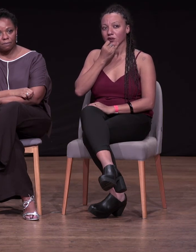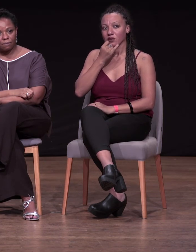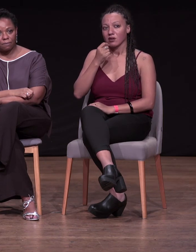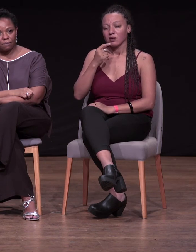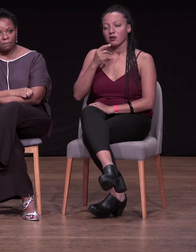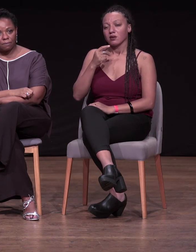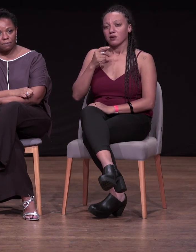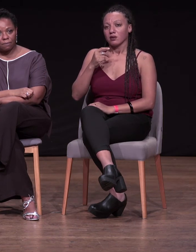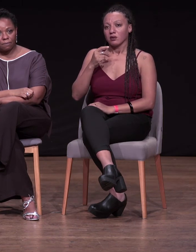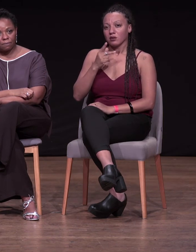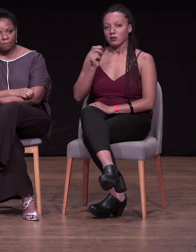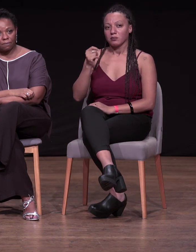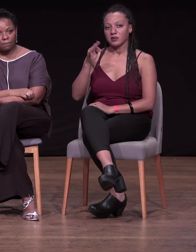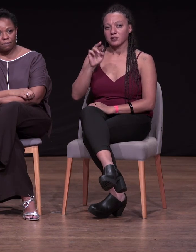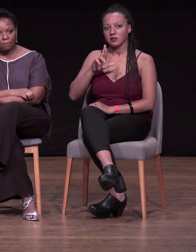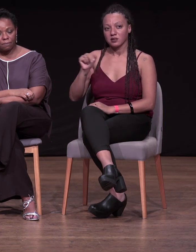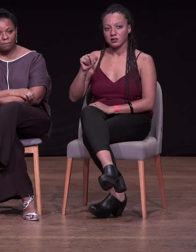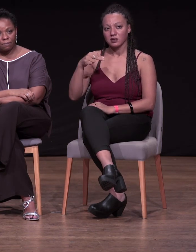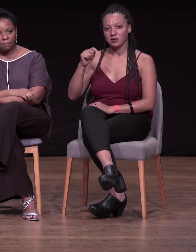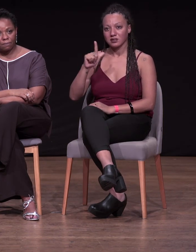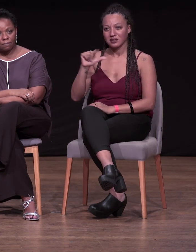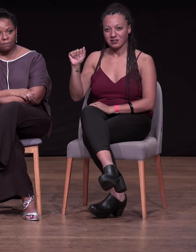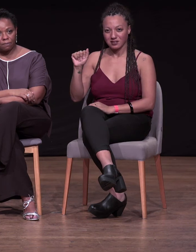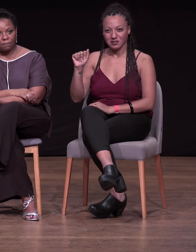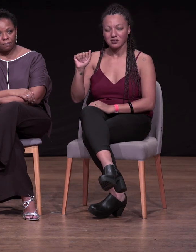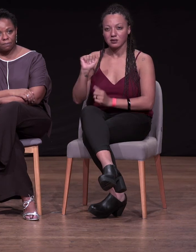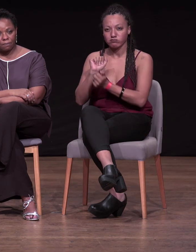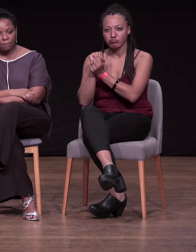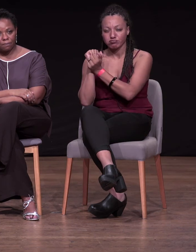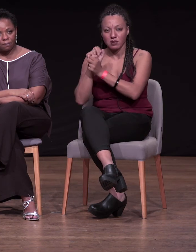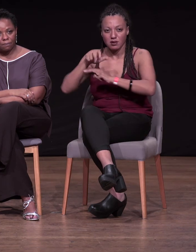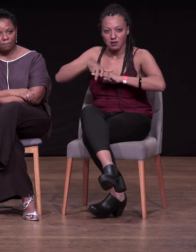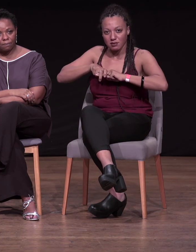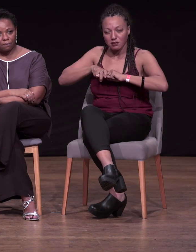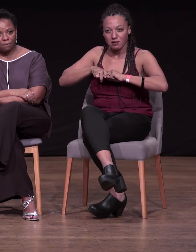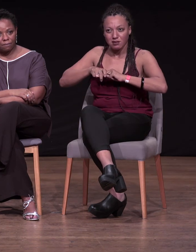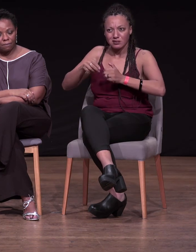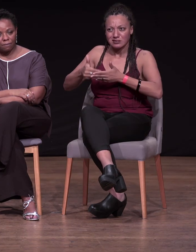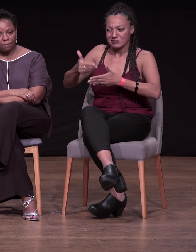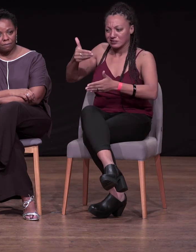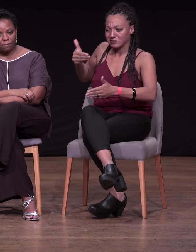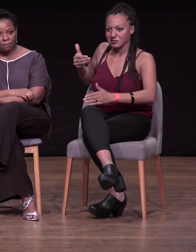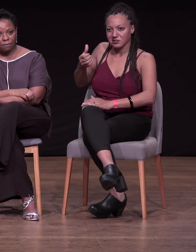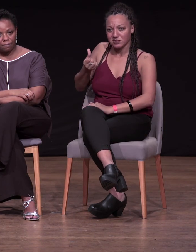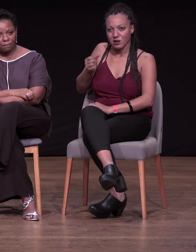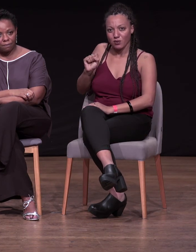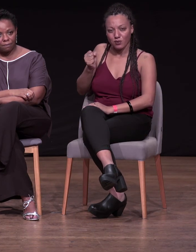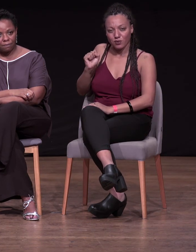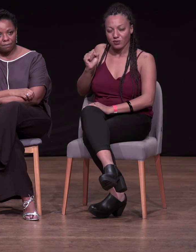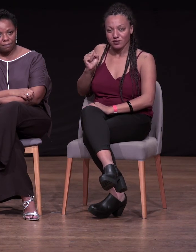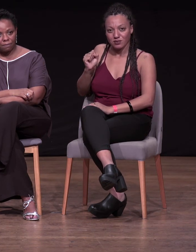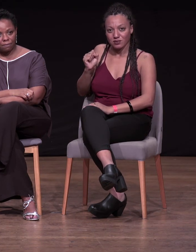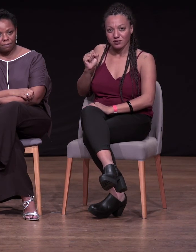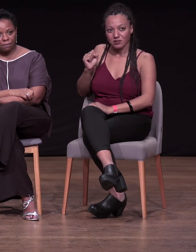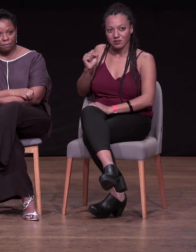amordaçado, como que essas coisas todas assim que estão lá em 68, elas